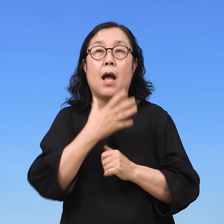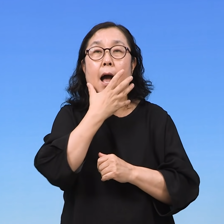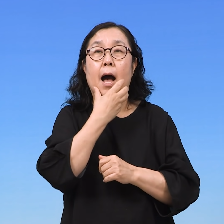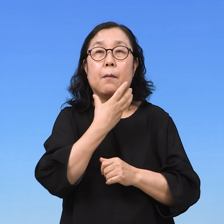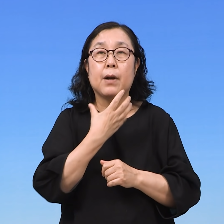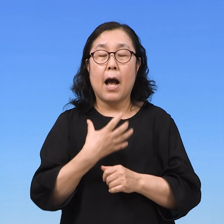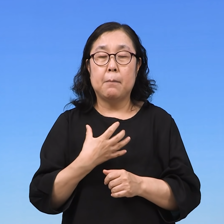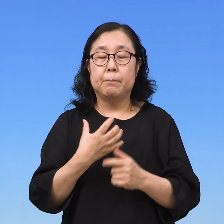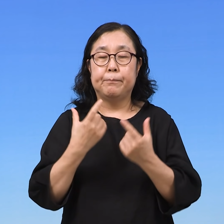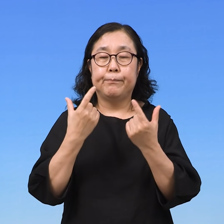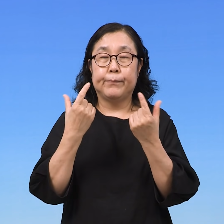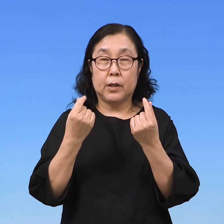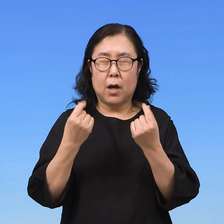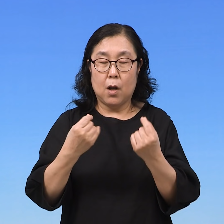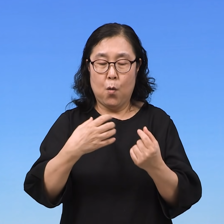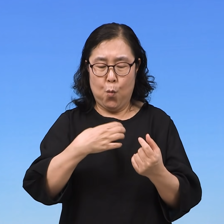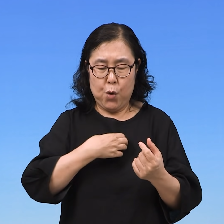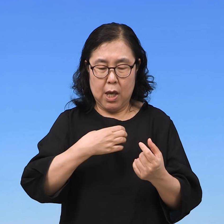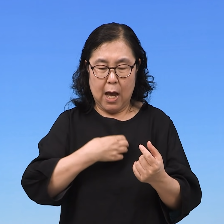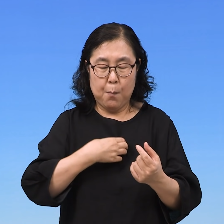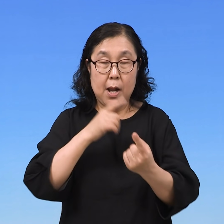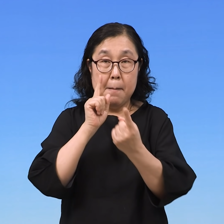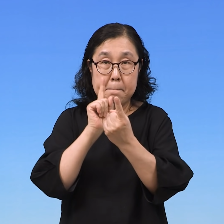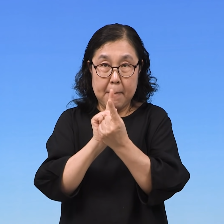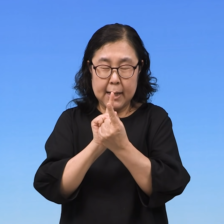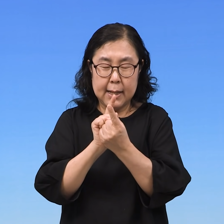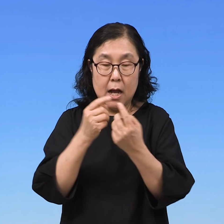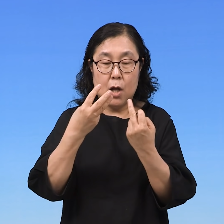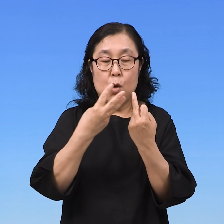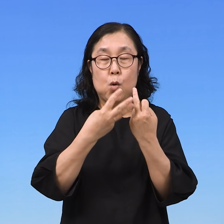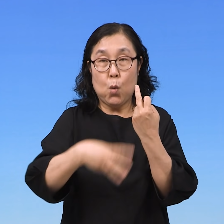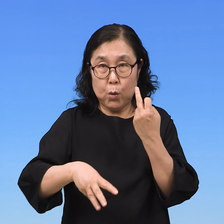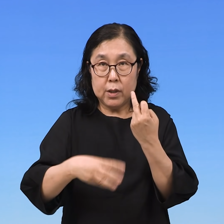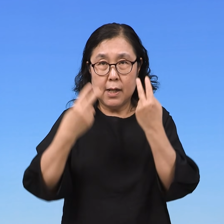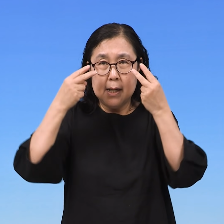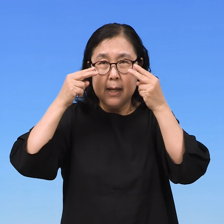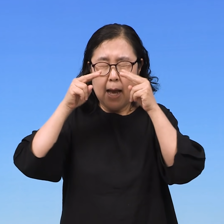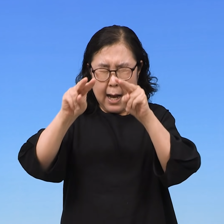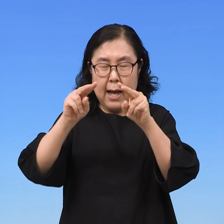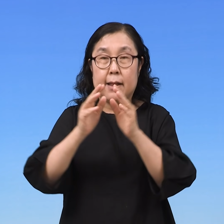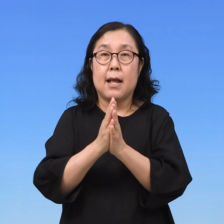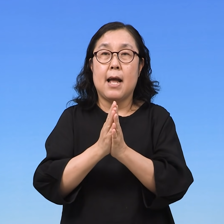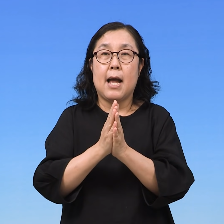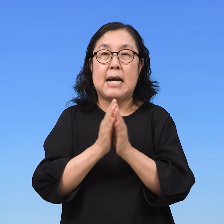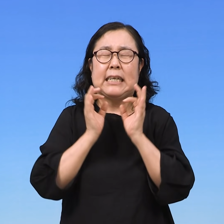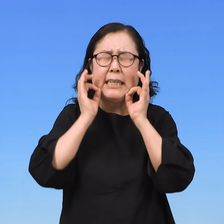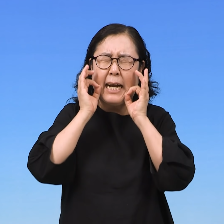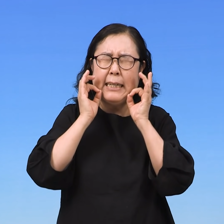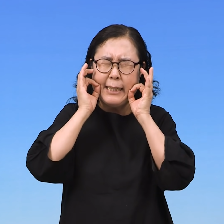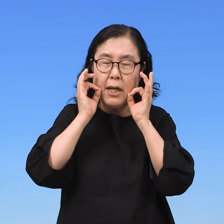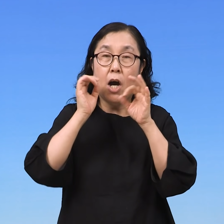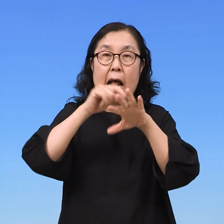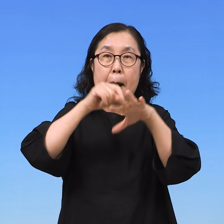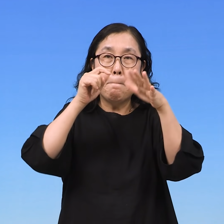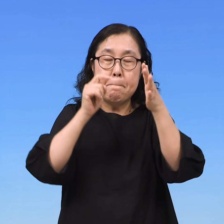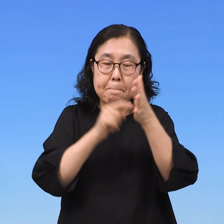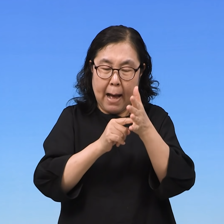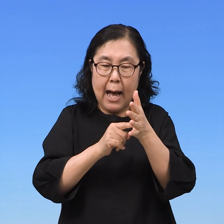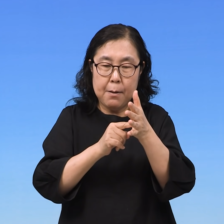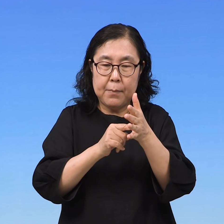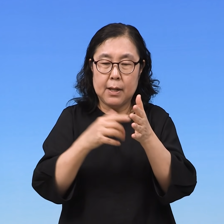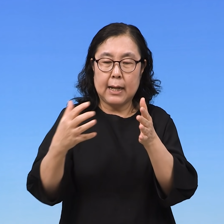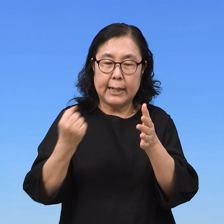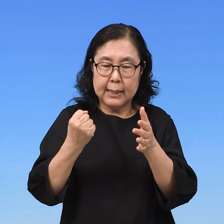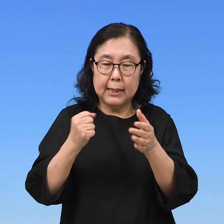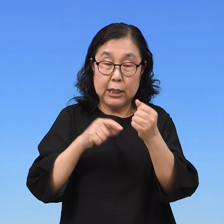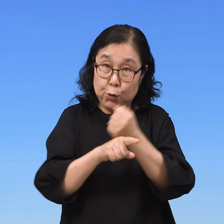오늘도 아브라함처럼 위기를 만난 롯을 향한 그 간절한 그 마음을 가지고 있는 이게 아브라함이 지금